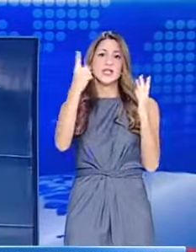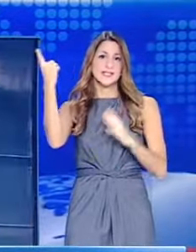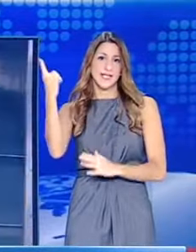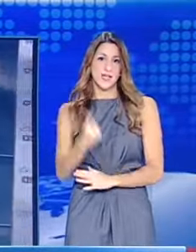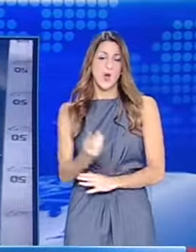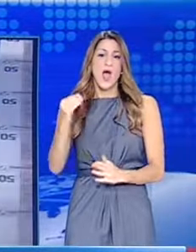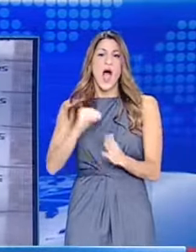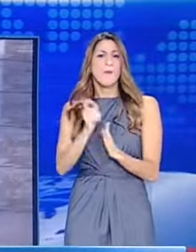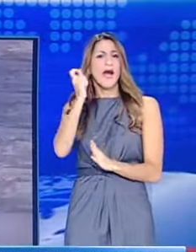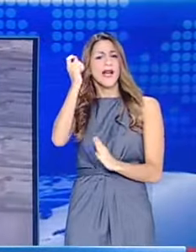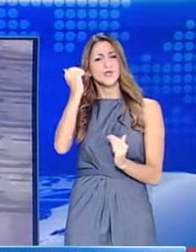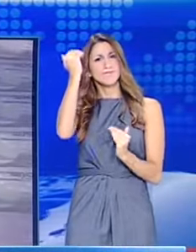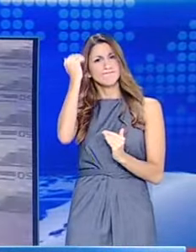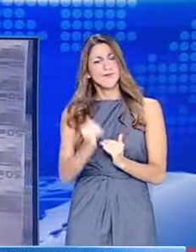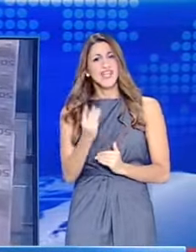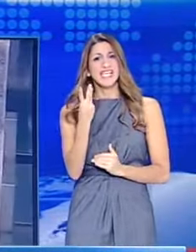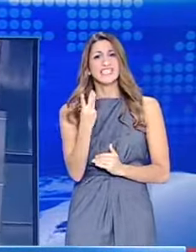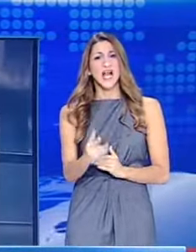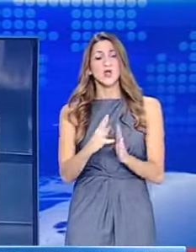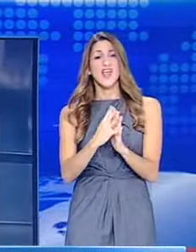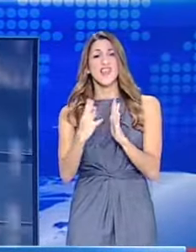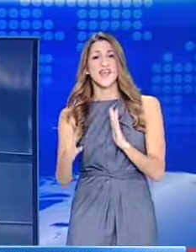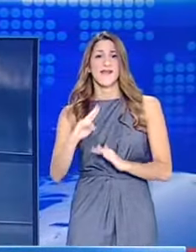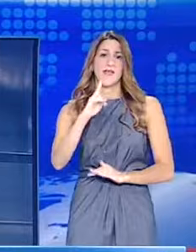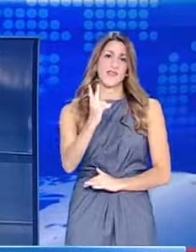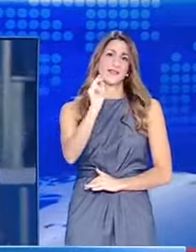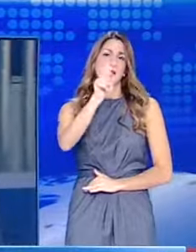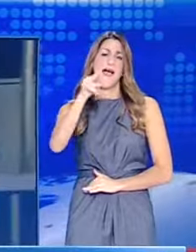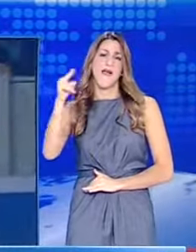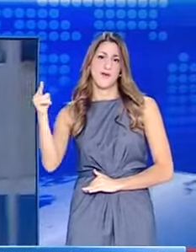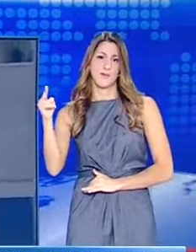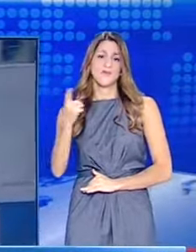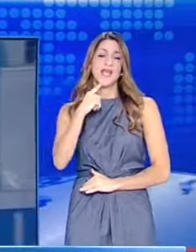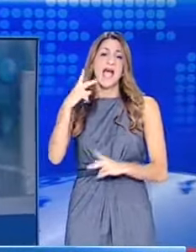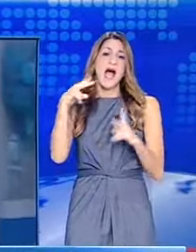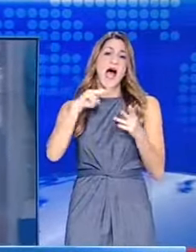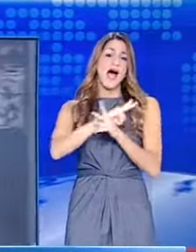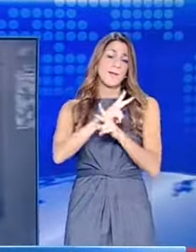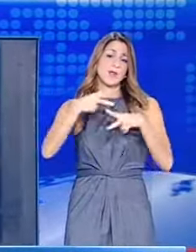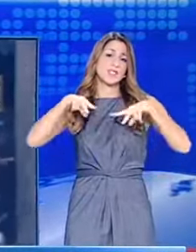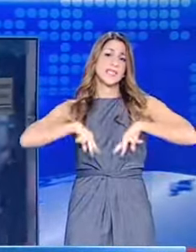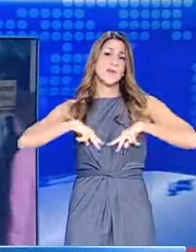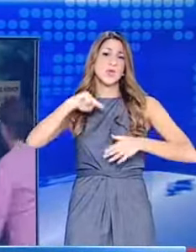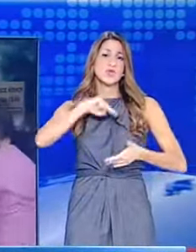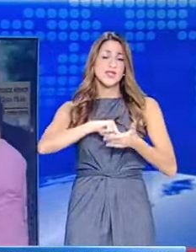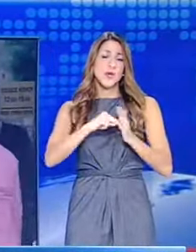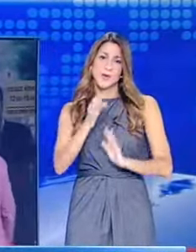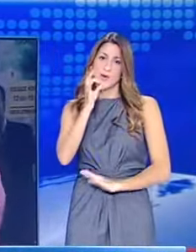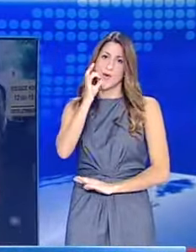δημοσίου χρέους στα 319 δισεκατομμύρια ε όπως ανέφερε ο αναπληρωτής υπουργός οικονομικών χρήστος σταϊκούρας το ύψος του